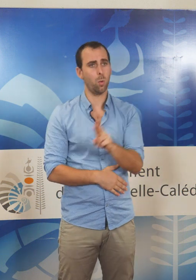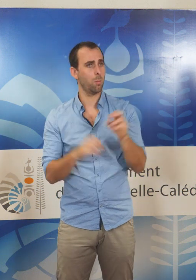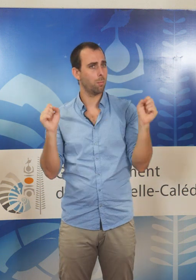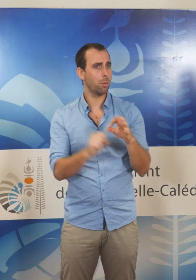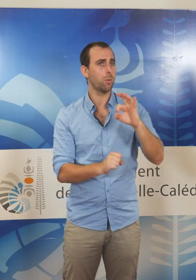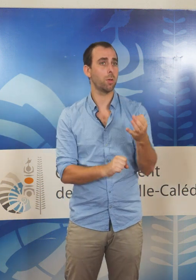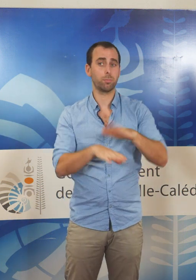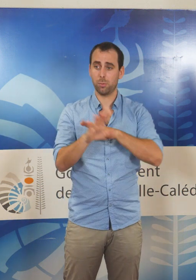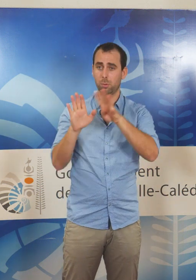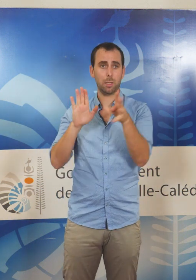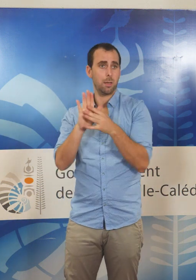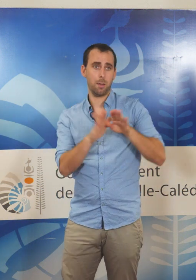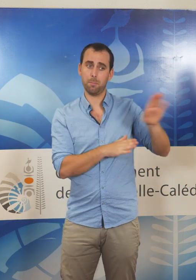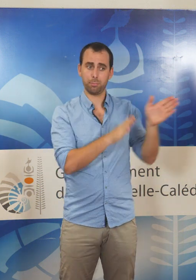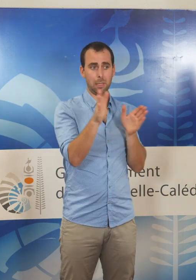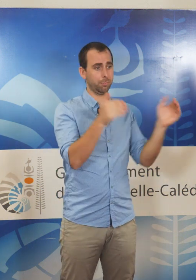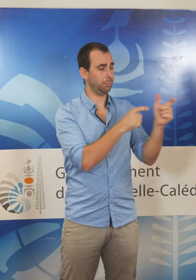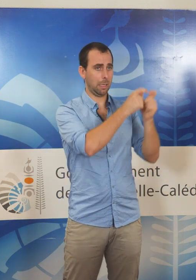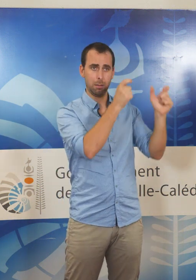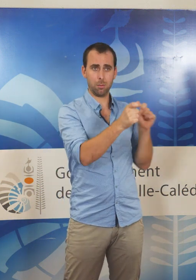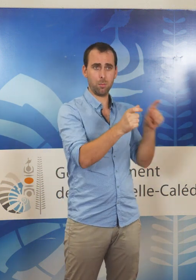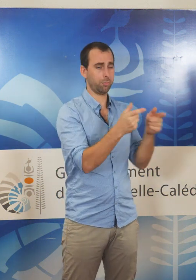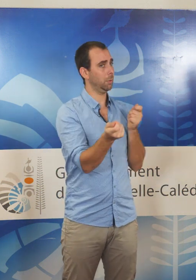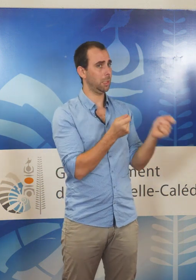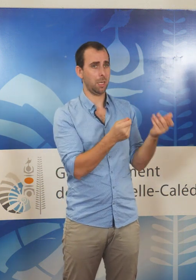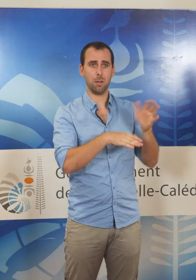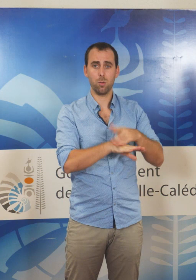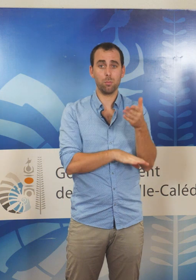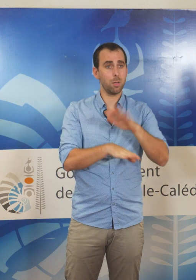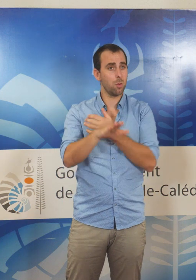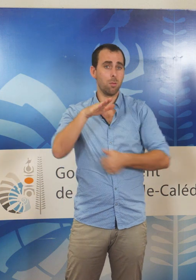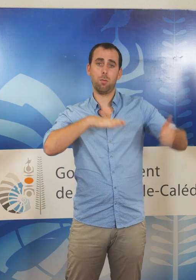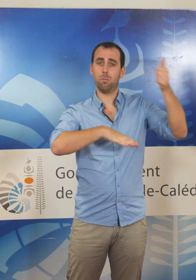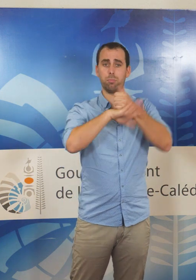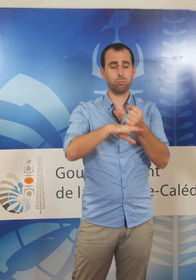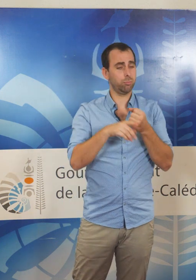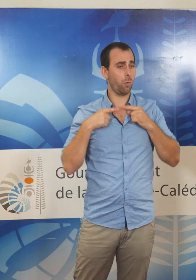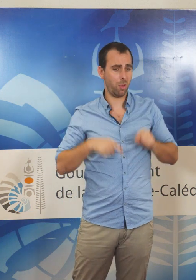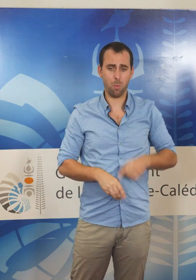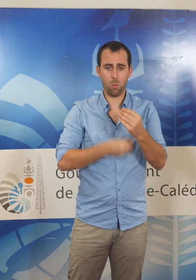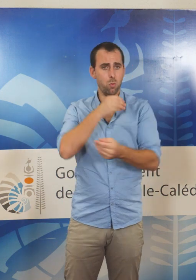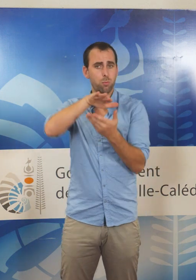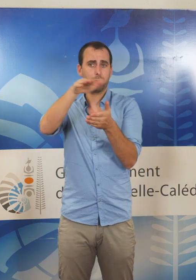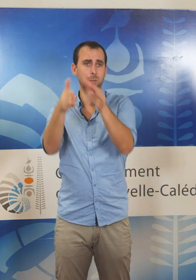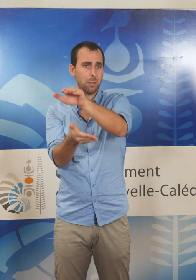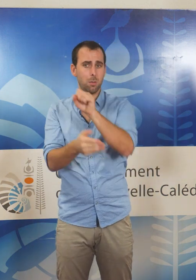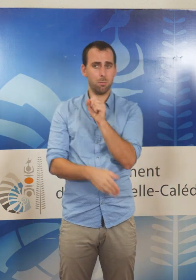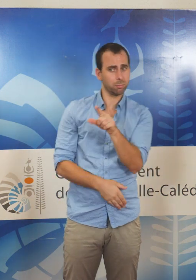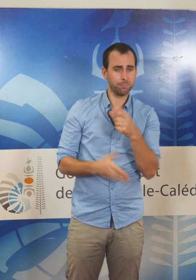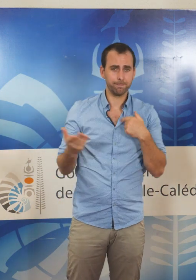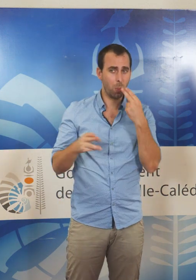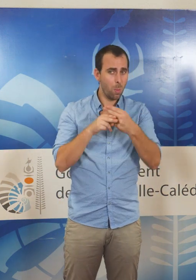liste. Mais les institutions, qu'elles soient coutumières ou de la Nouvelle-Calédonie, ne doivent pas avoir les noms des